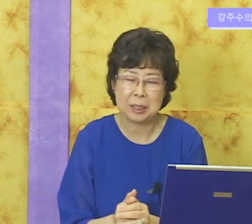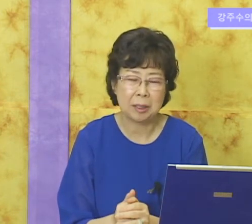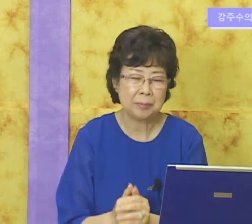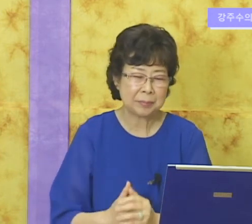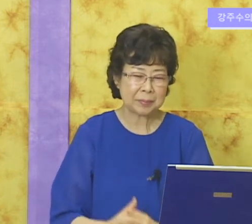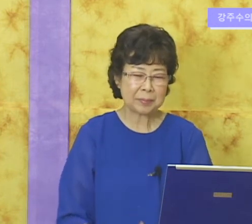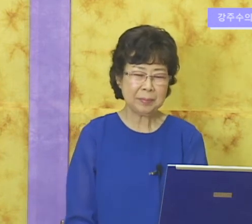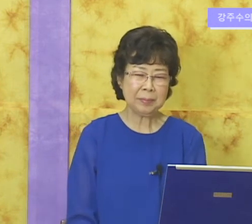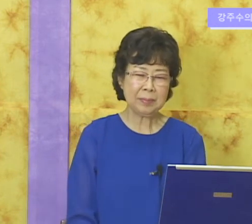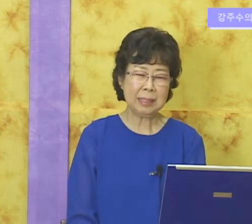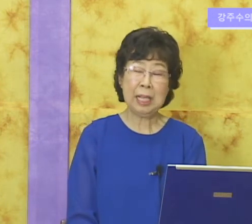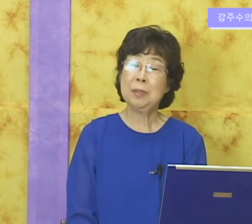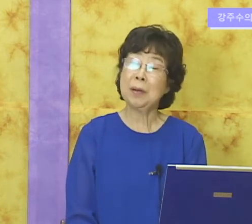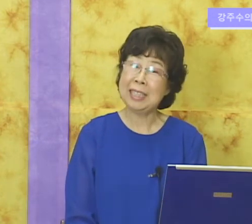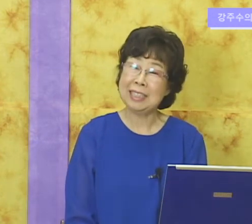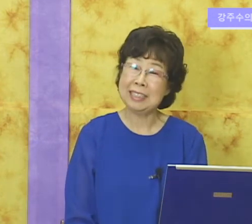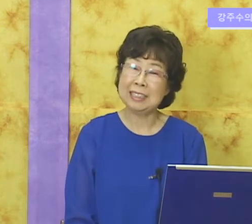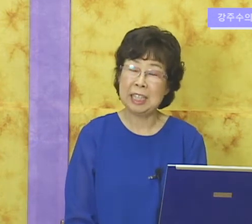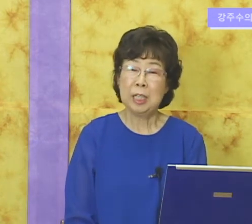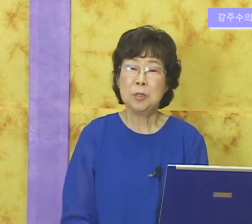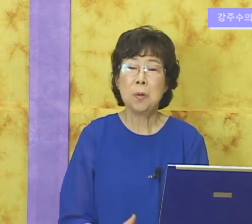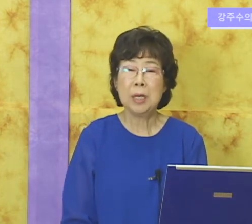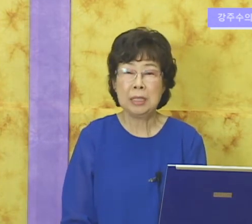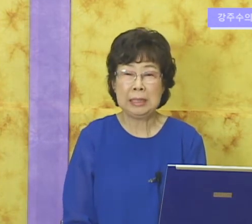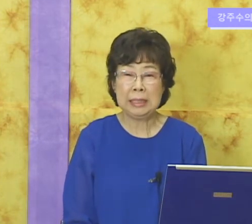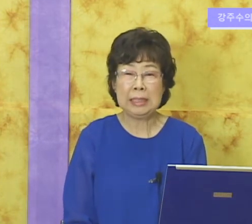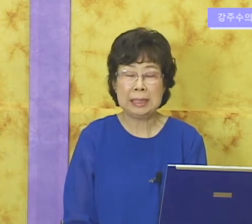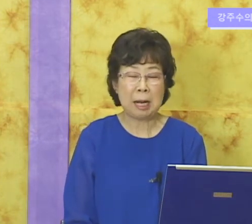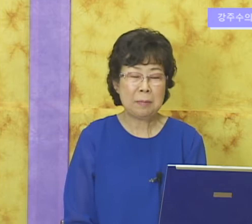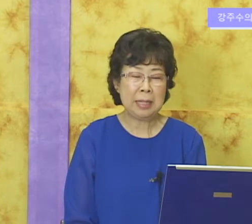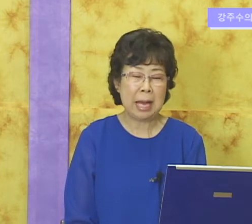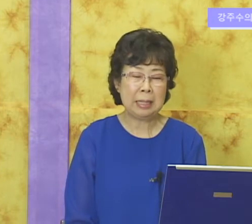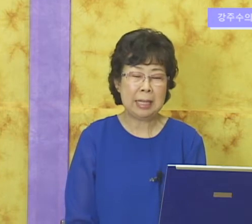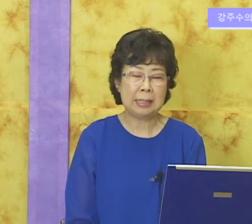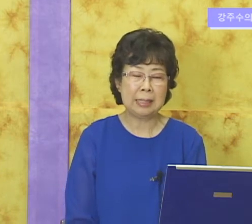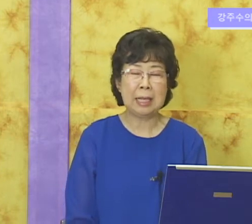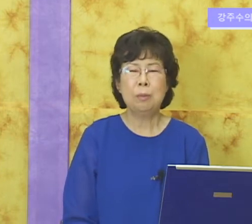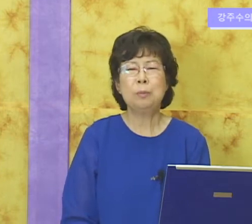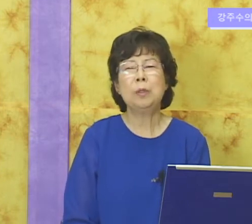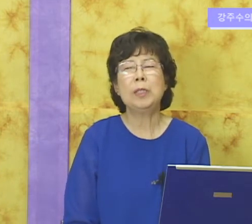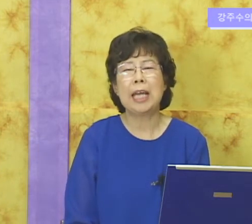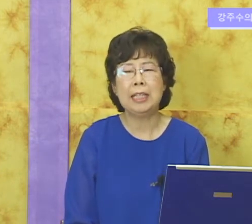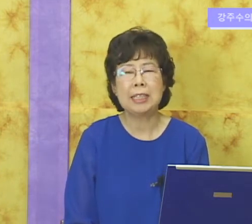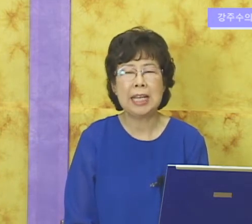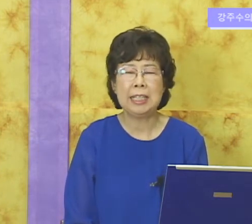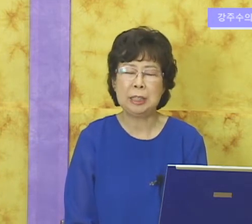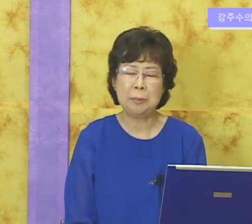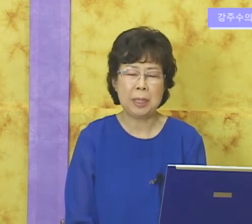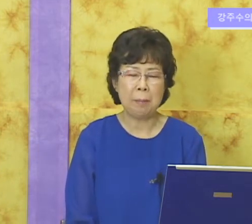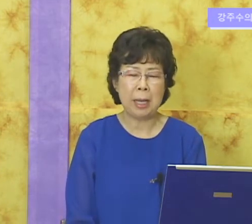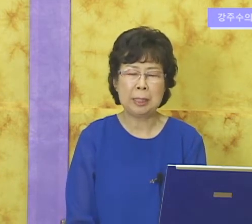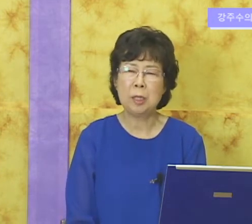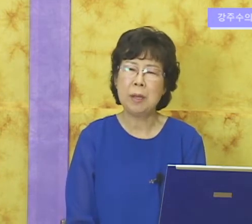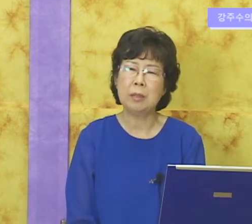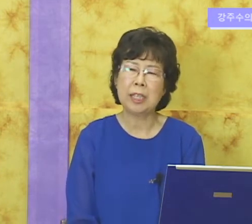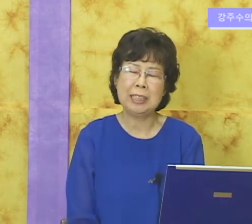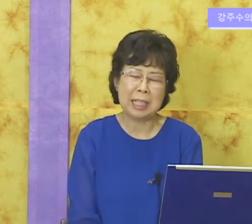일각이겠지요. 농아인들은 초면인 사람을 대할 때는 물론 개인 차이는 있습니다만 처음에는 굉장히